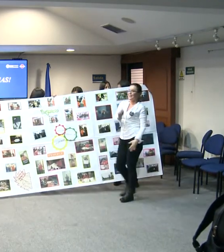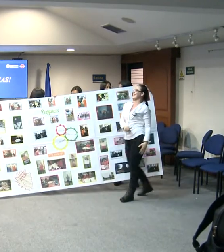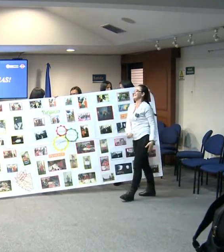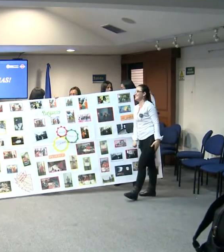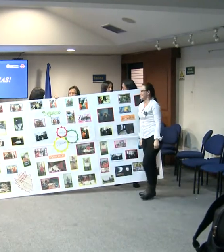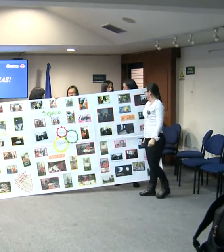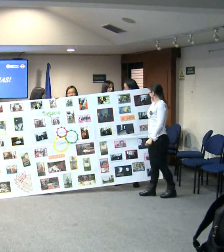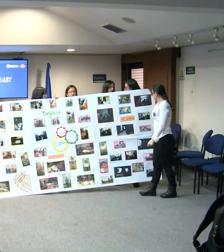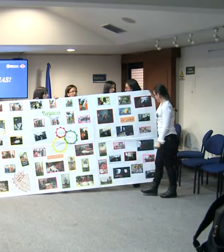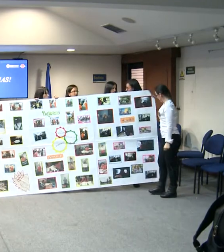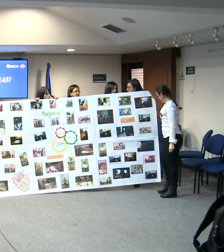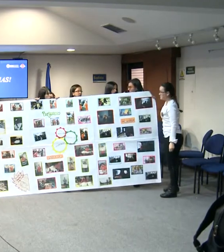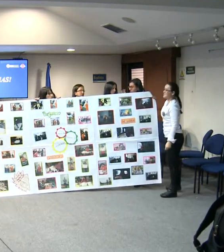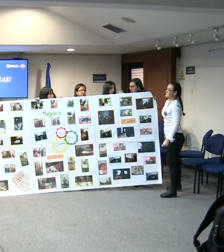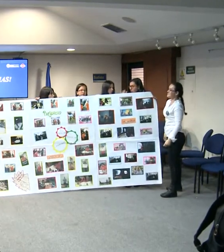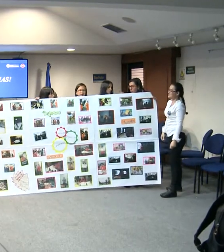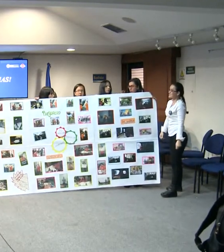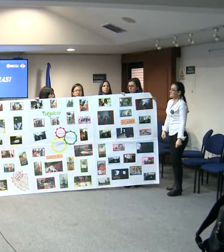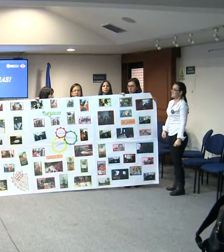Perdón.